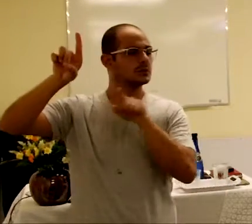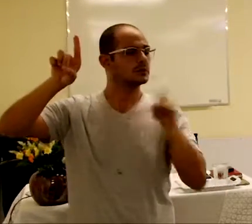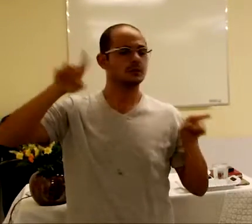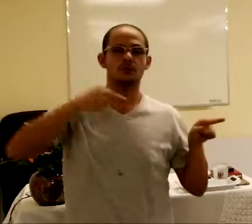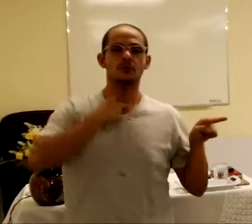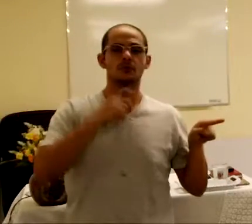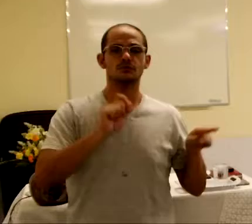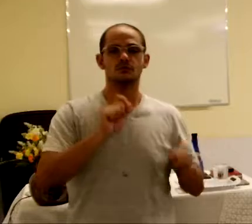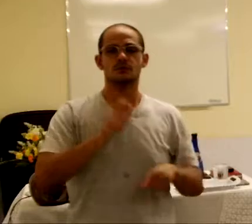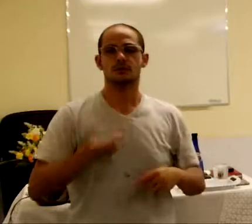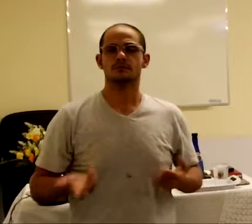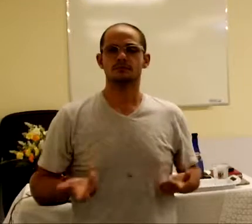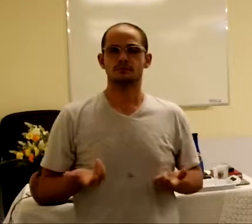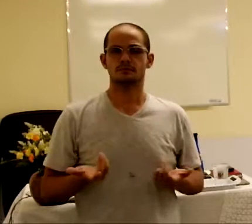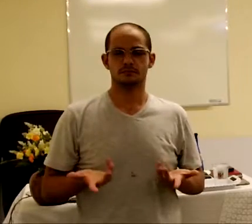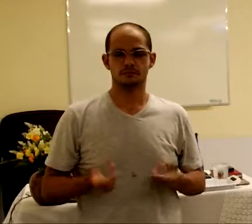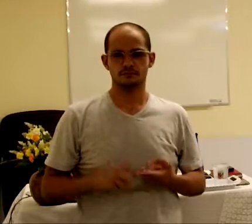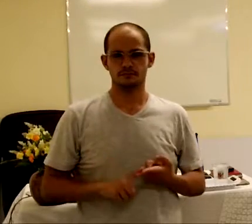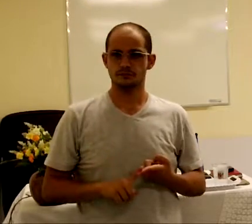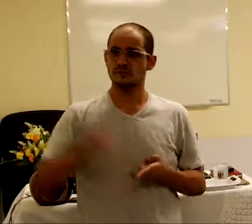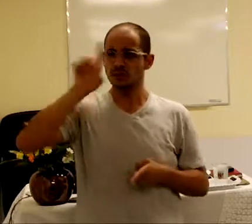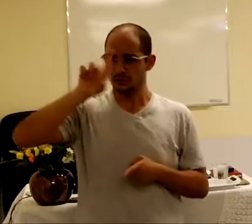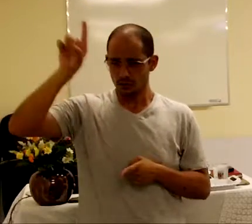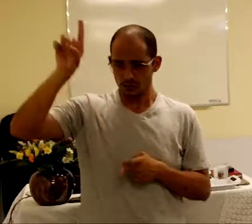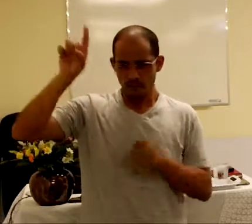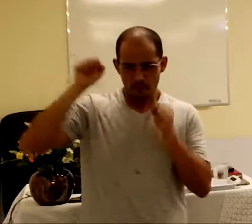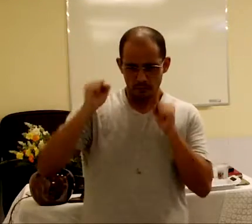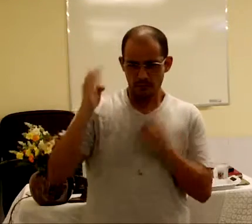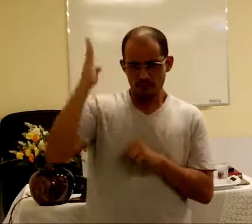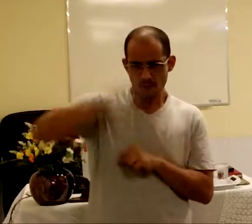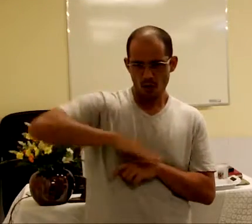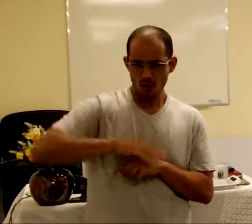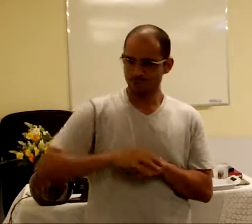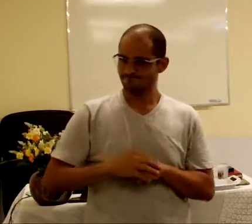Eu não consigo explicar Deus, eu posso pensar o que ele não pode ser. Por exemplo, Deus não pode ser mau.